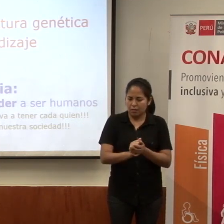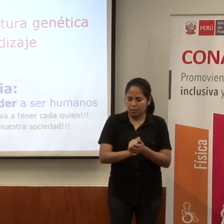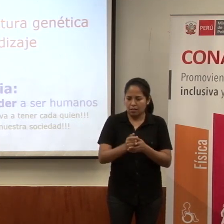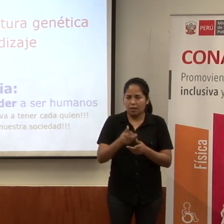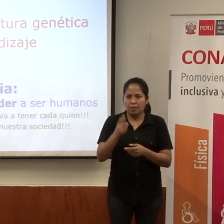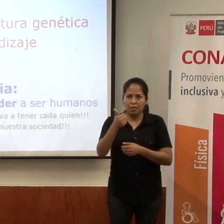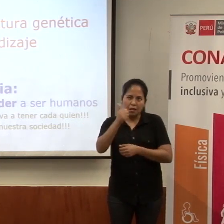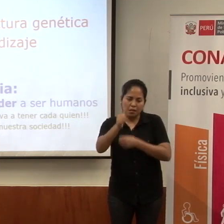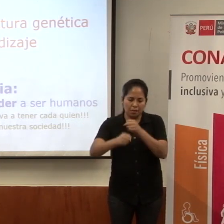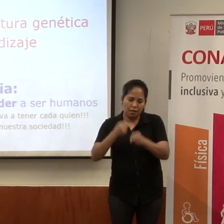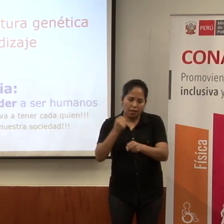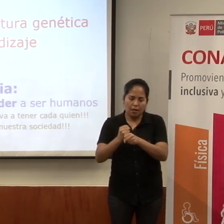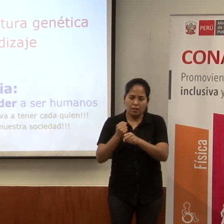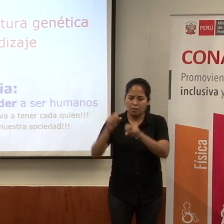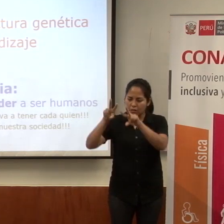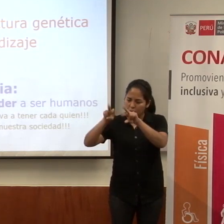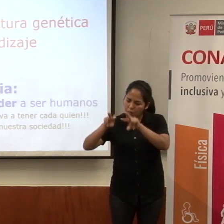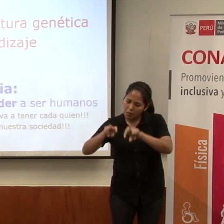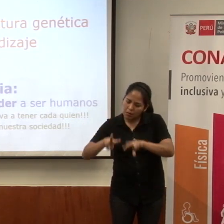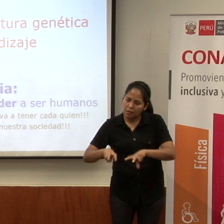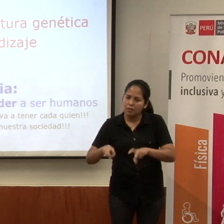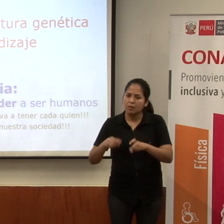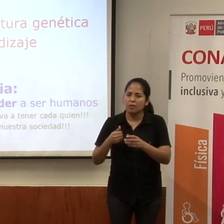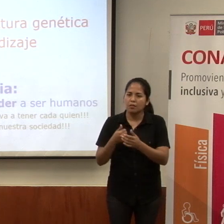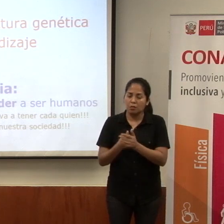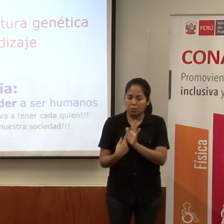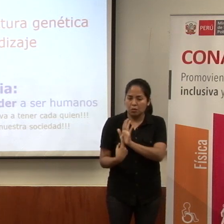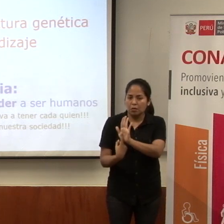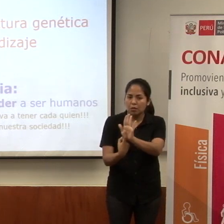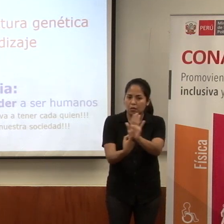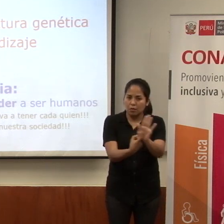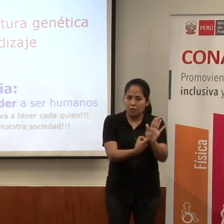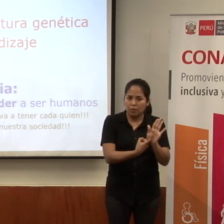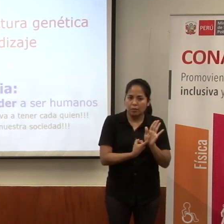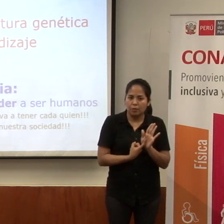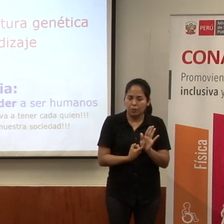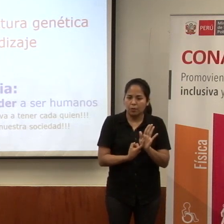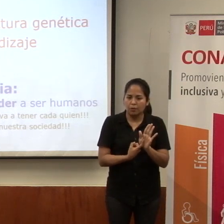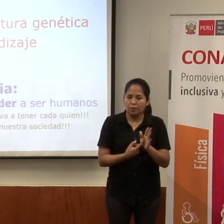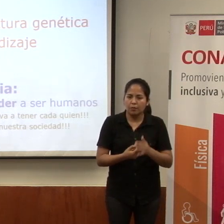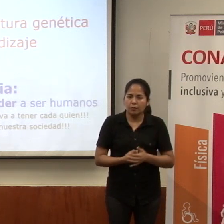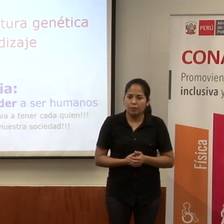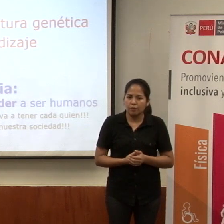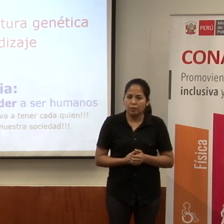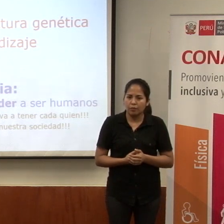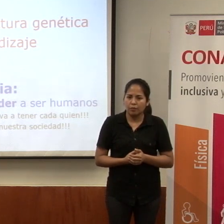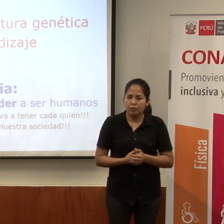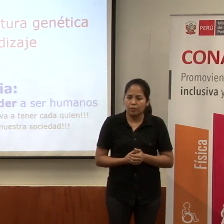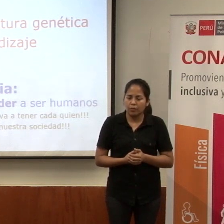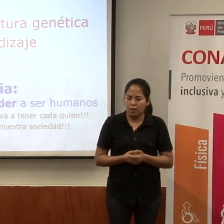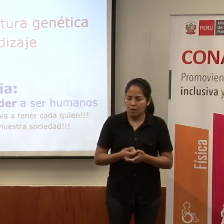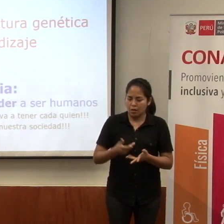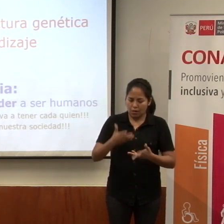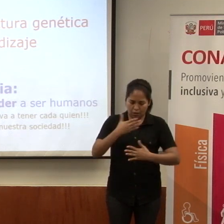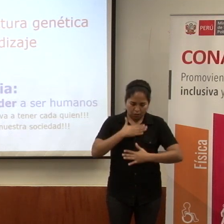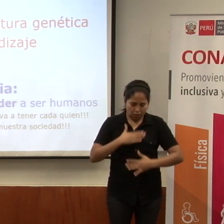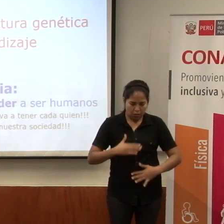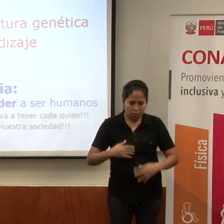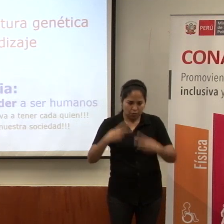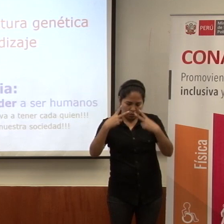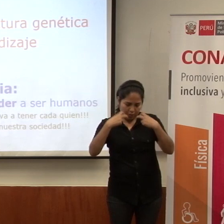menos 10 años se hizo el mapa del genoma, que permite mostrar que prácticamente el mapa del genoma humano es